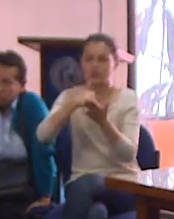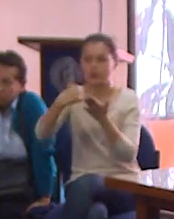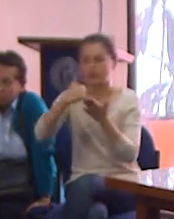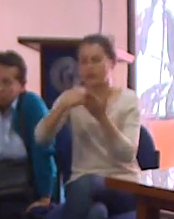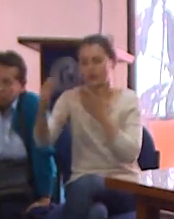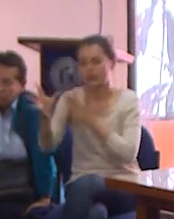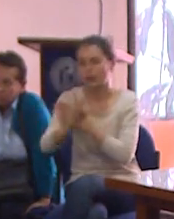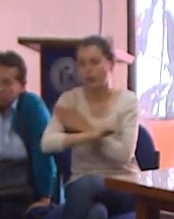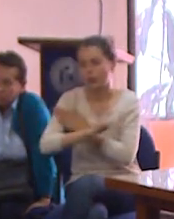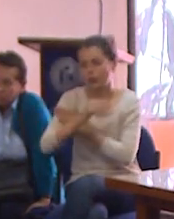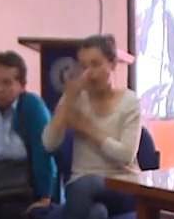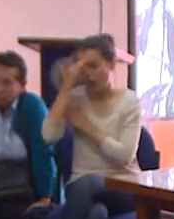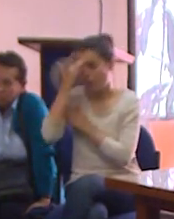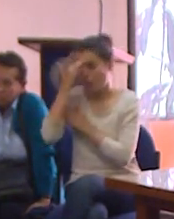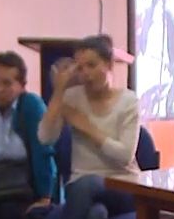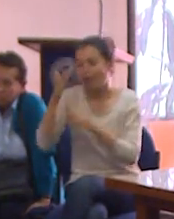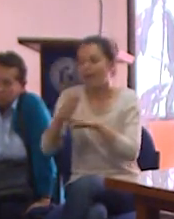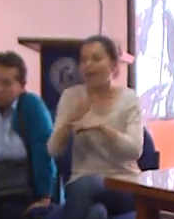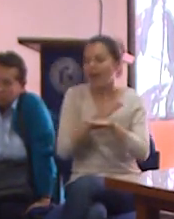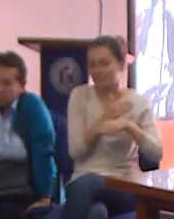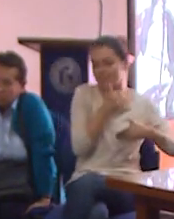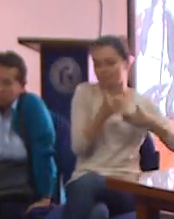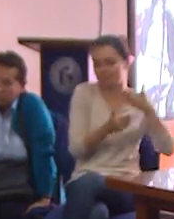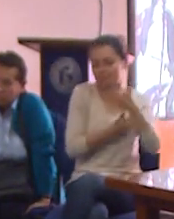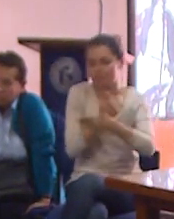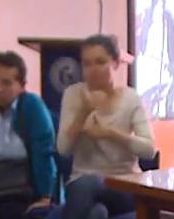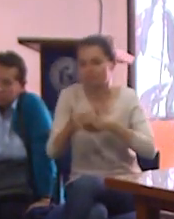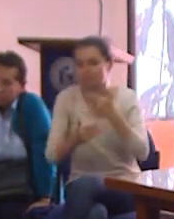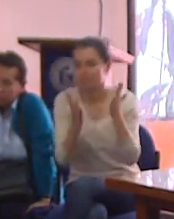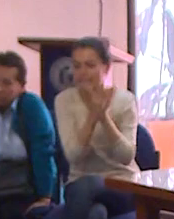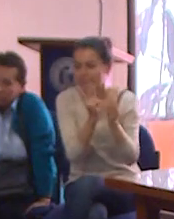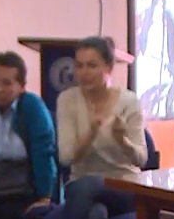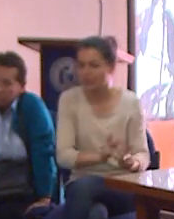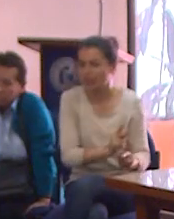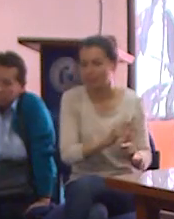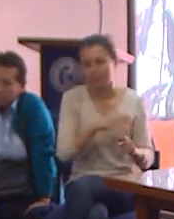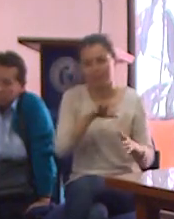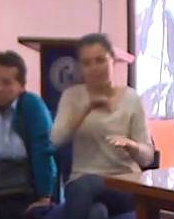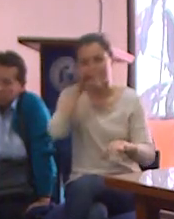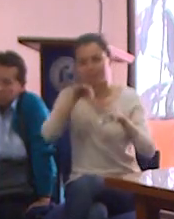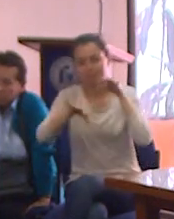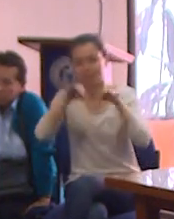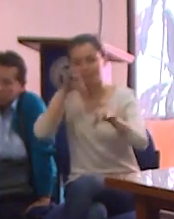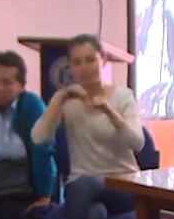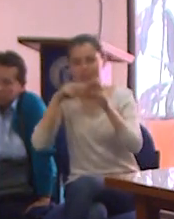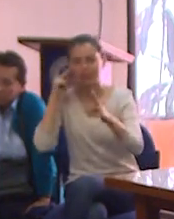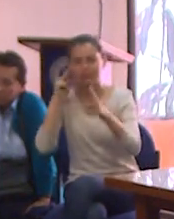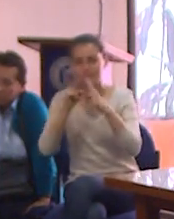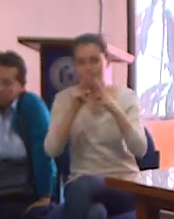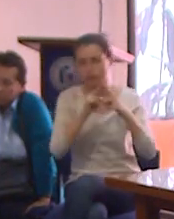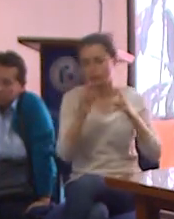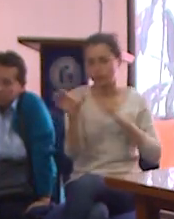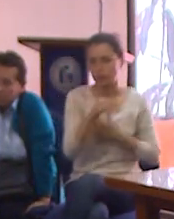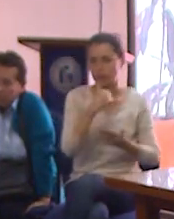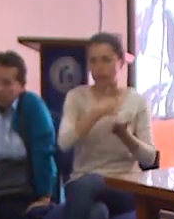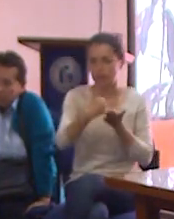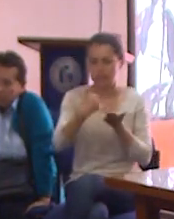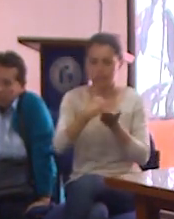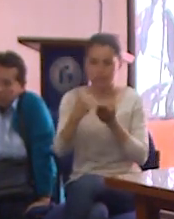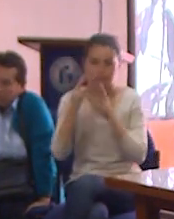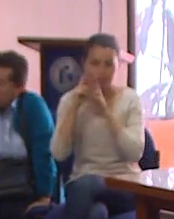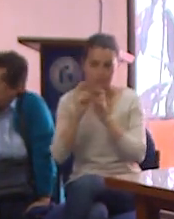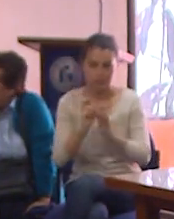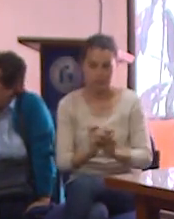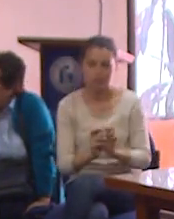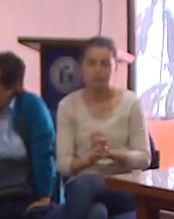de los estudiantes que han sido relevantes y poder tener como ese paneo